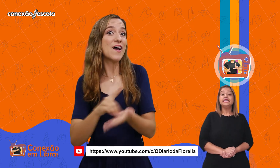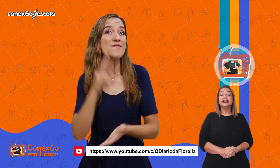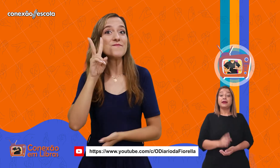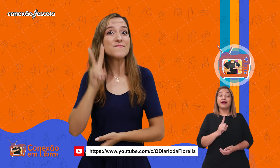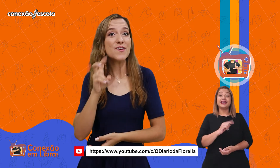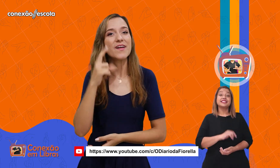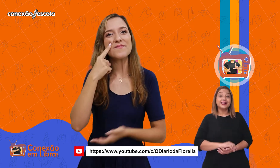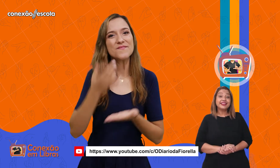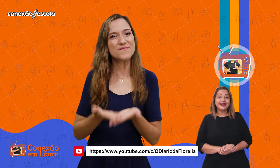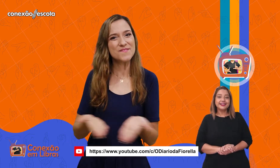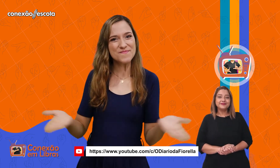que aparece na tela.